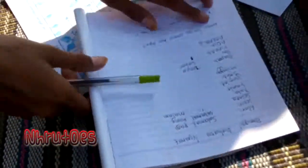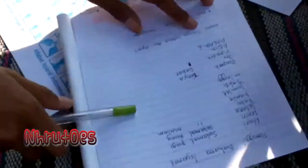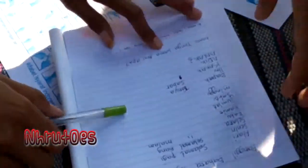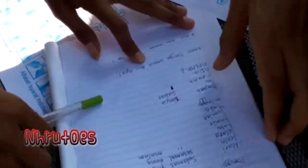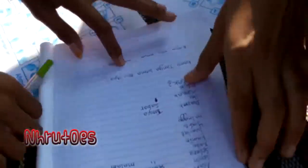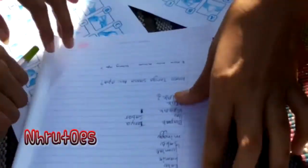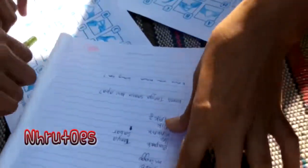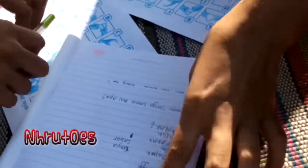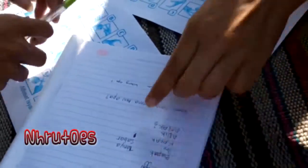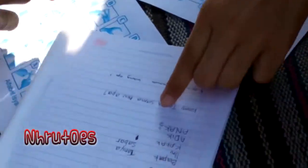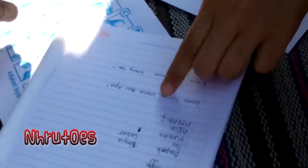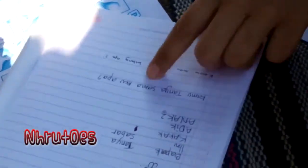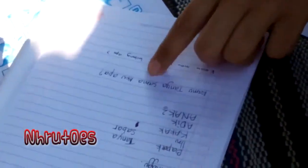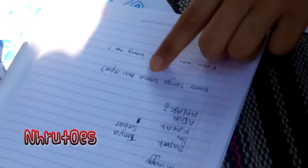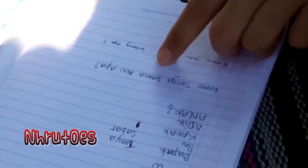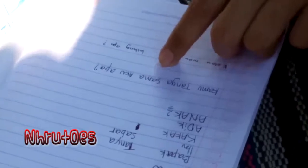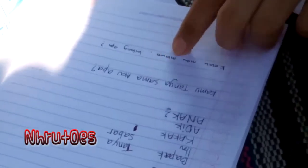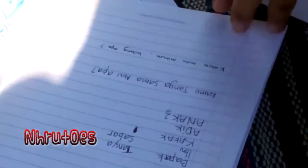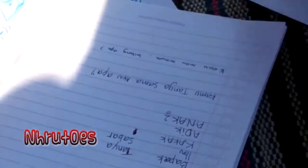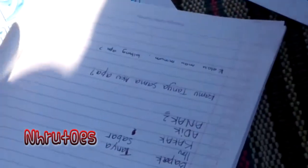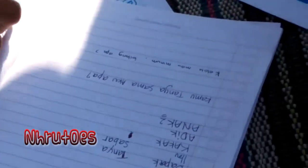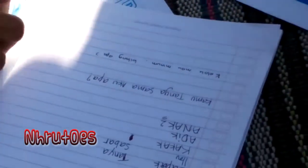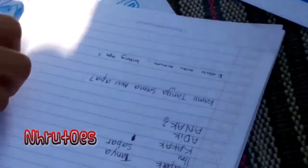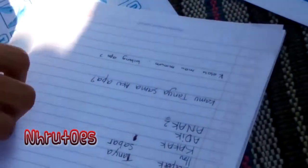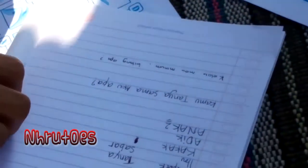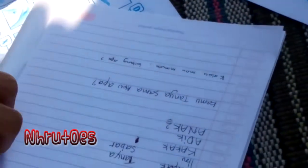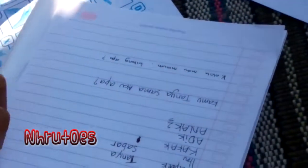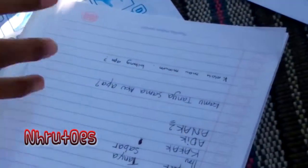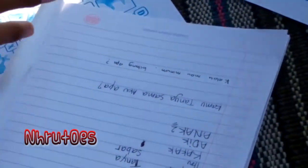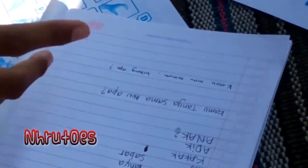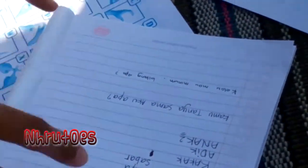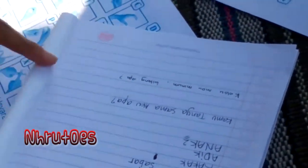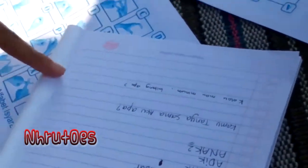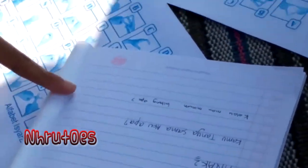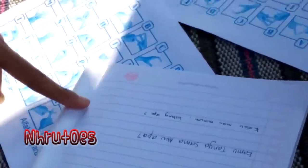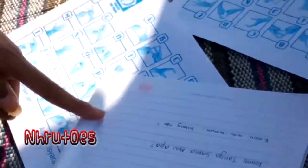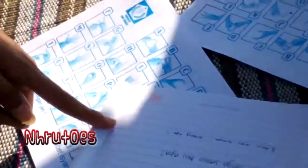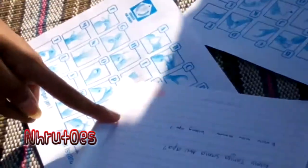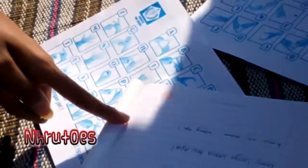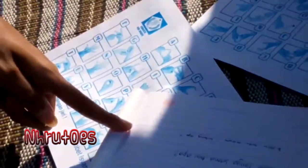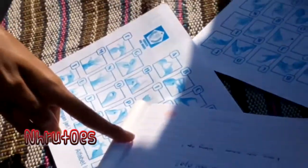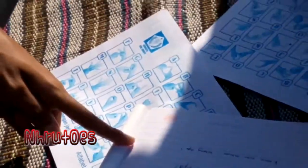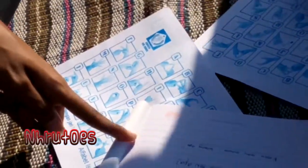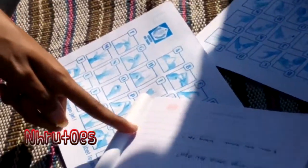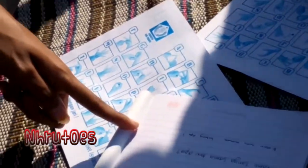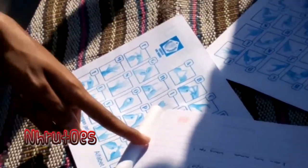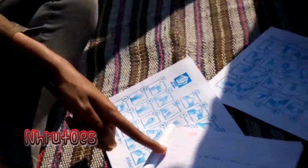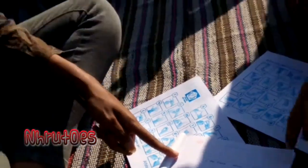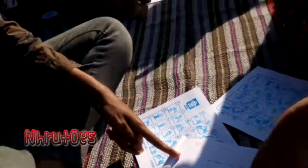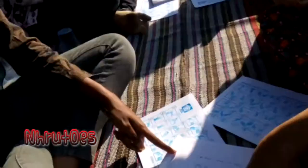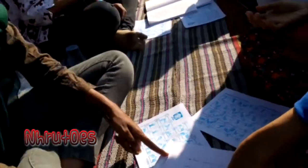di masyarakat kita itu masih ada yang memiliki anak cacat tapi disembunyikan. Siapapun